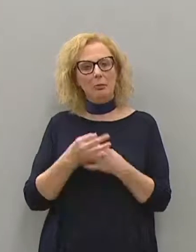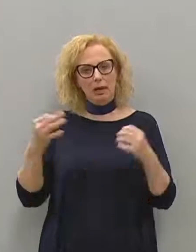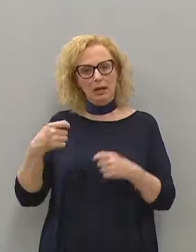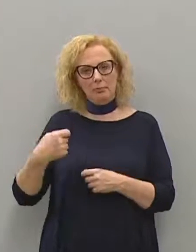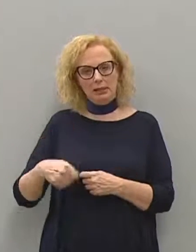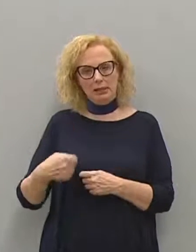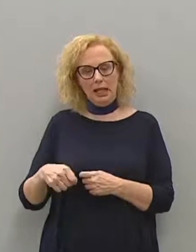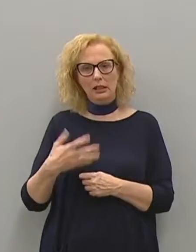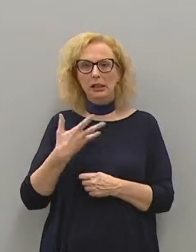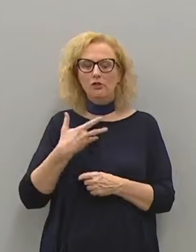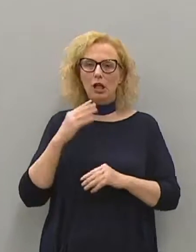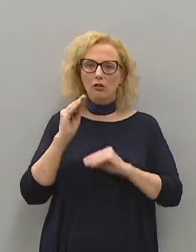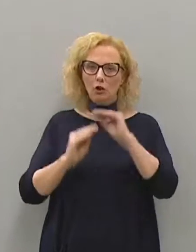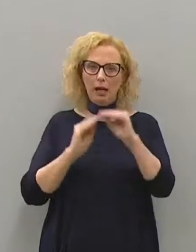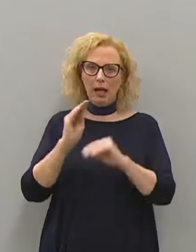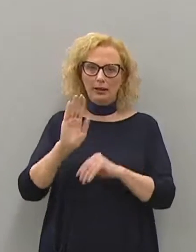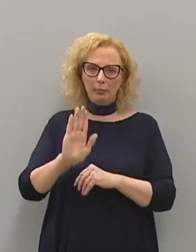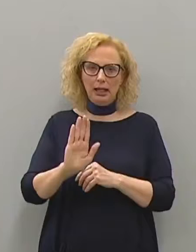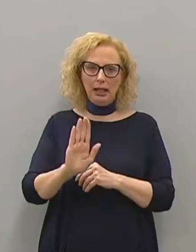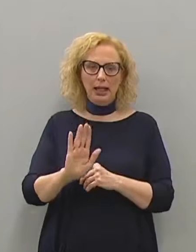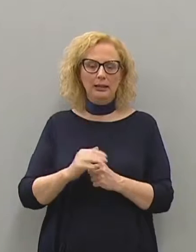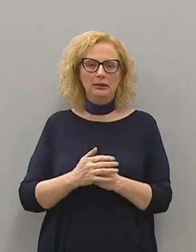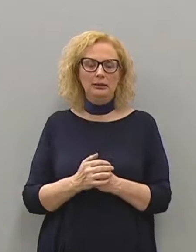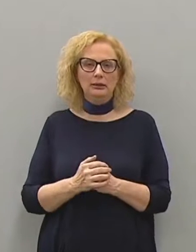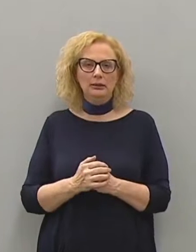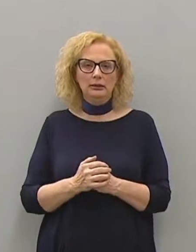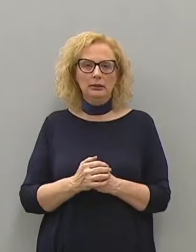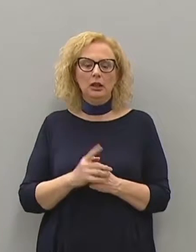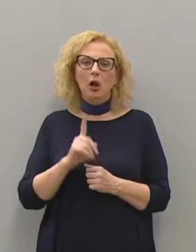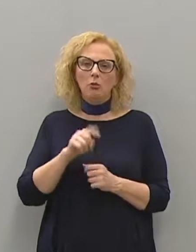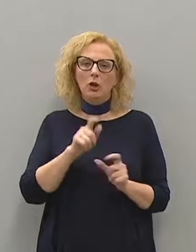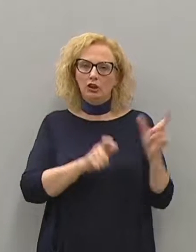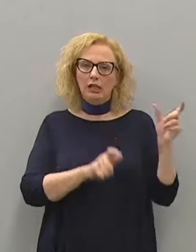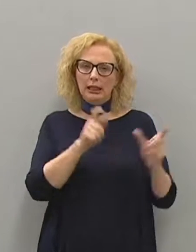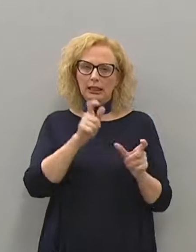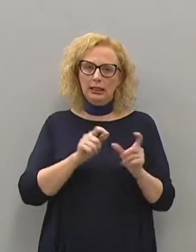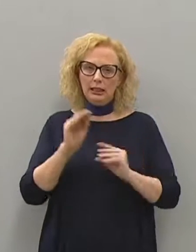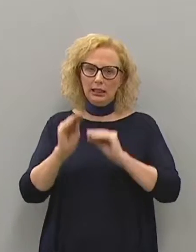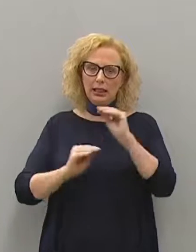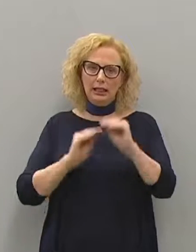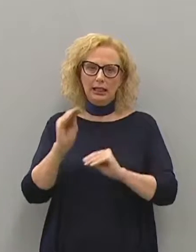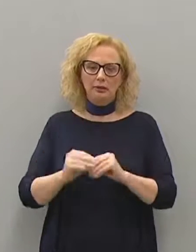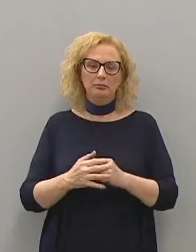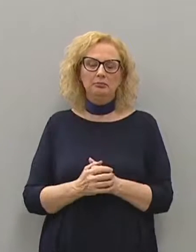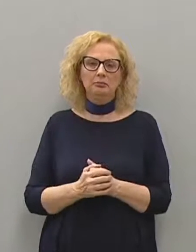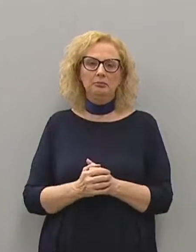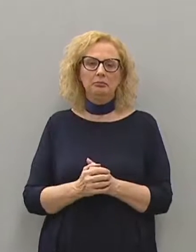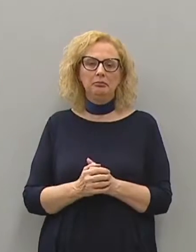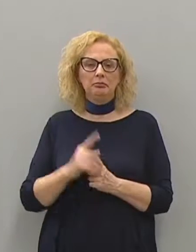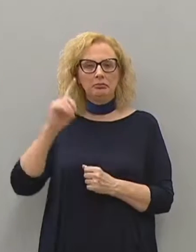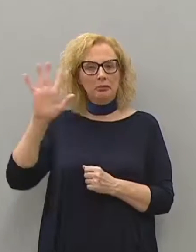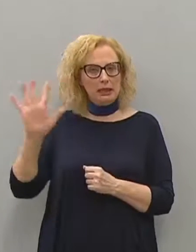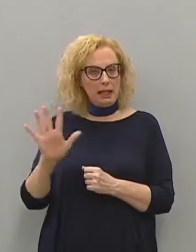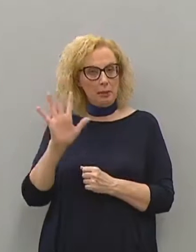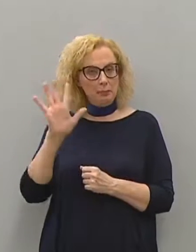sono alcune domande per lei arrivano anche dai cittadini per esempio